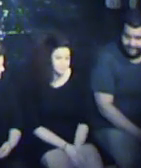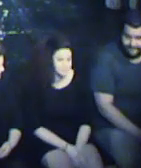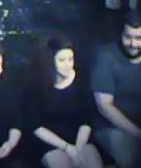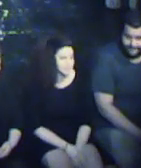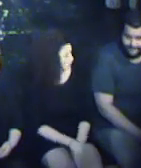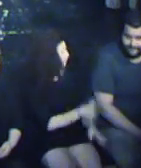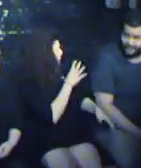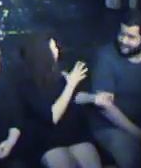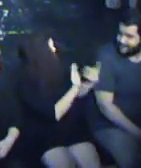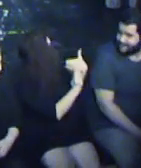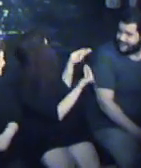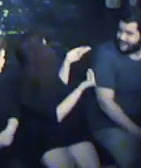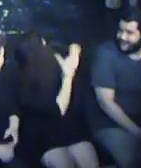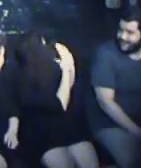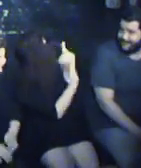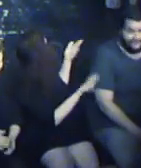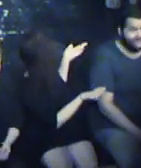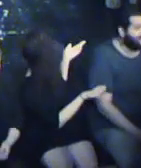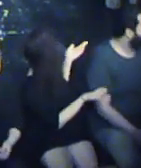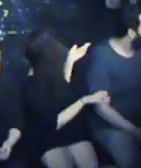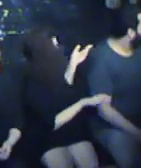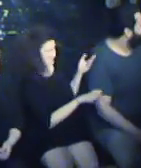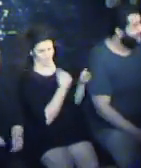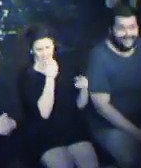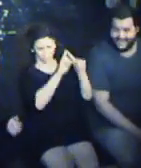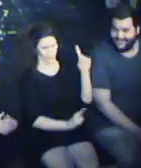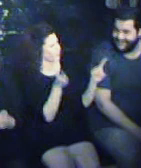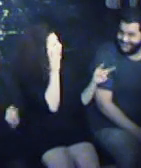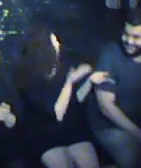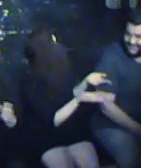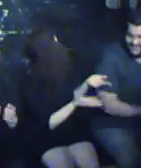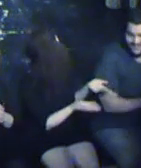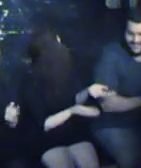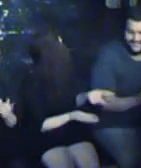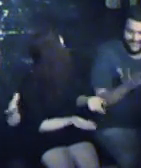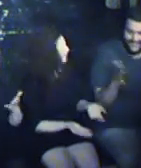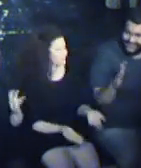La vida, de verdad, no hay freno. Para ese hay un freno.